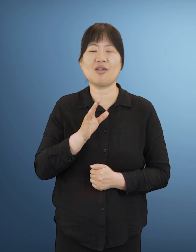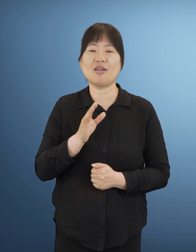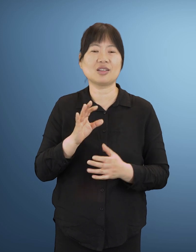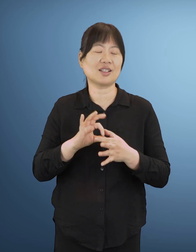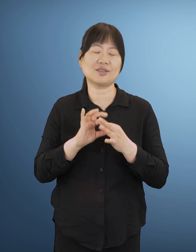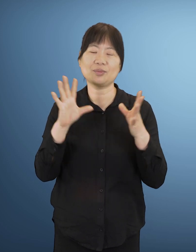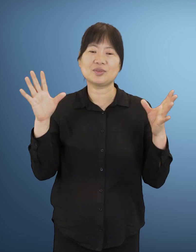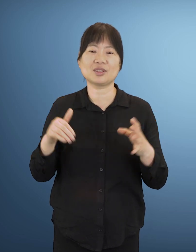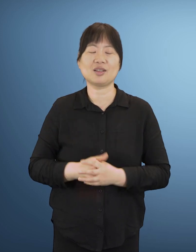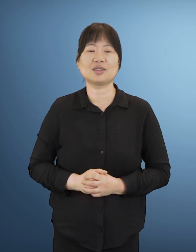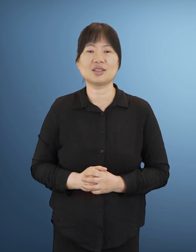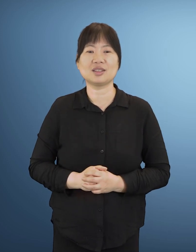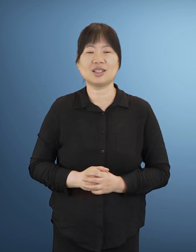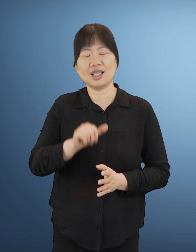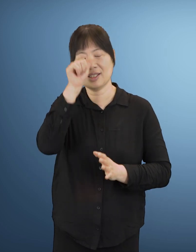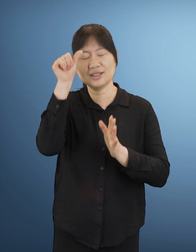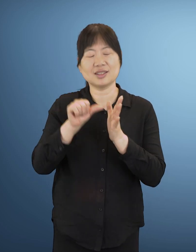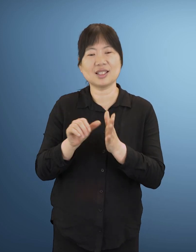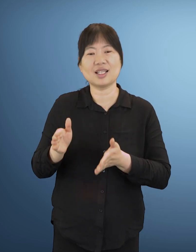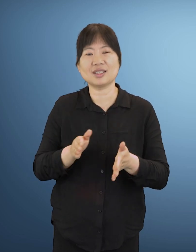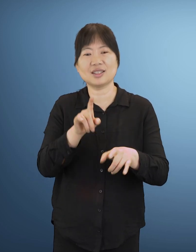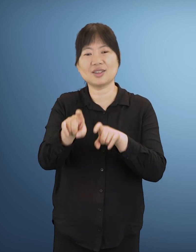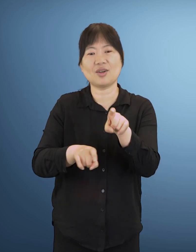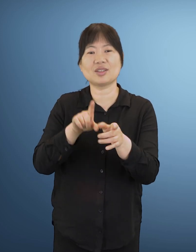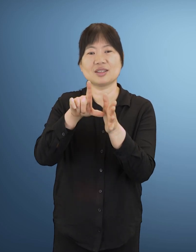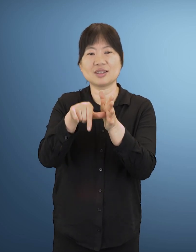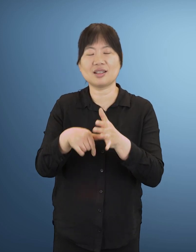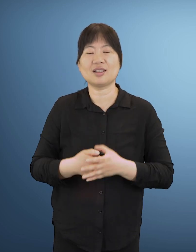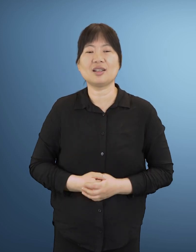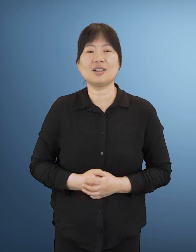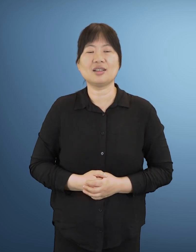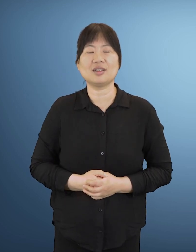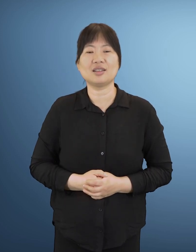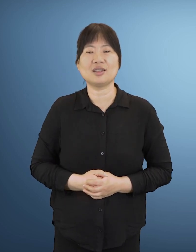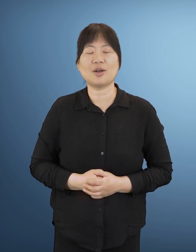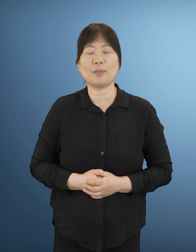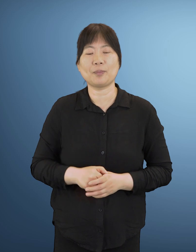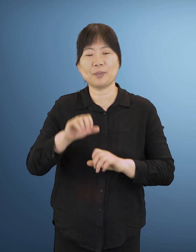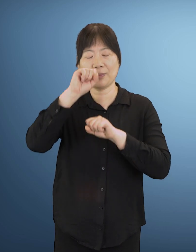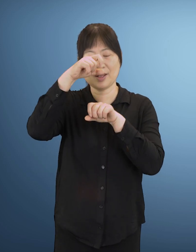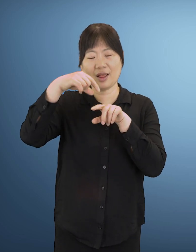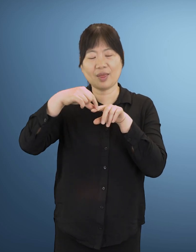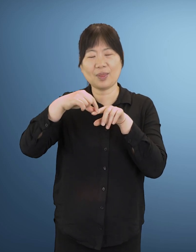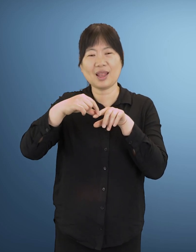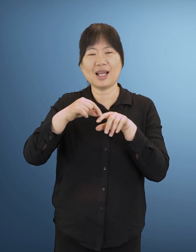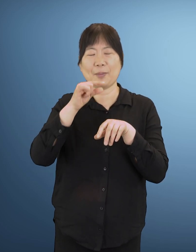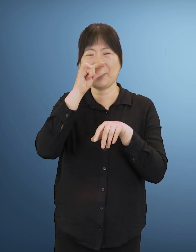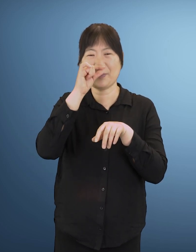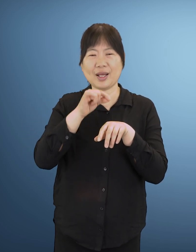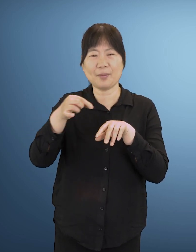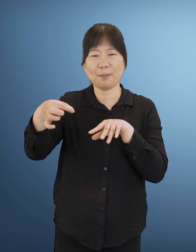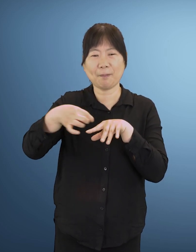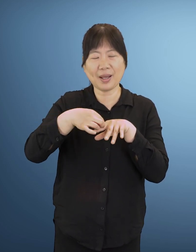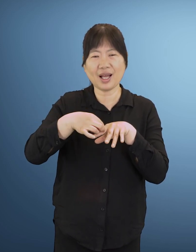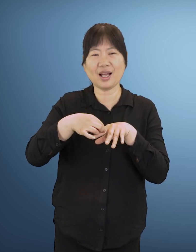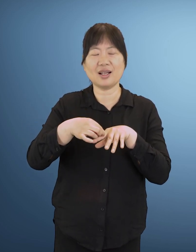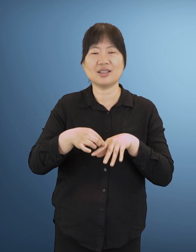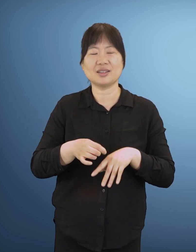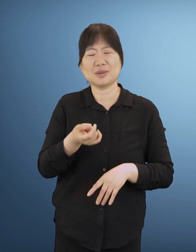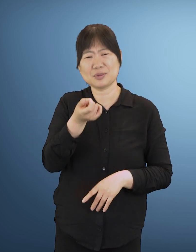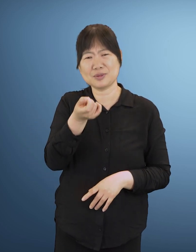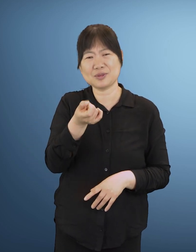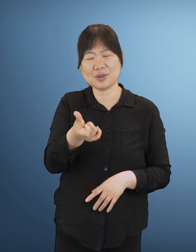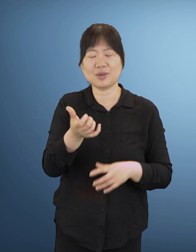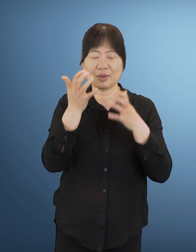어리든 인생길을 가면서 발톱 사이에 가시가 들어오는